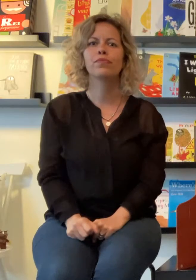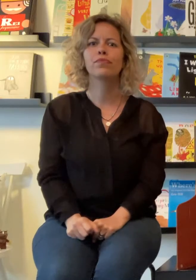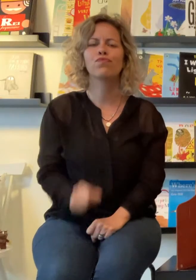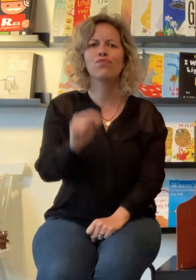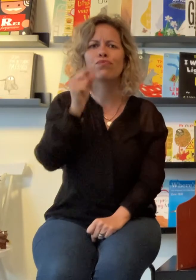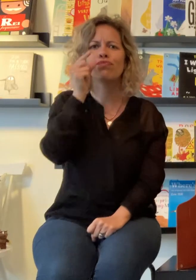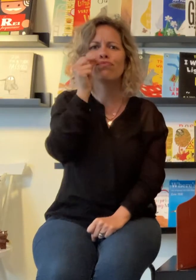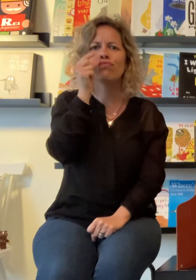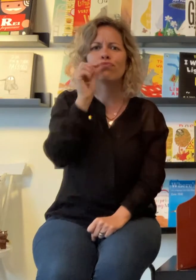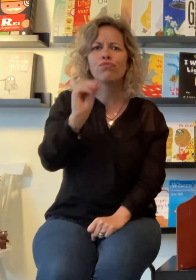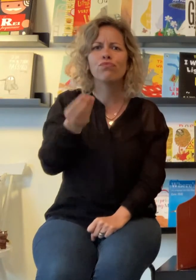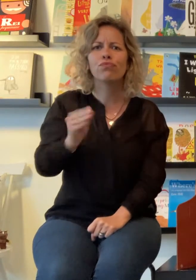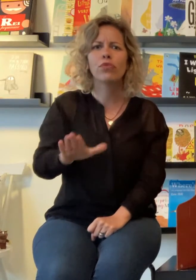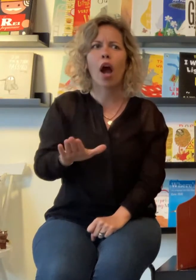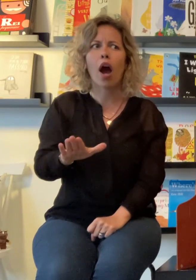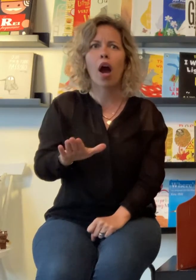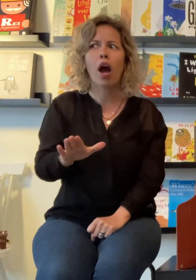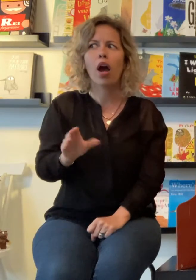Menino,